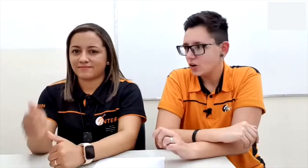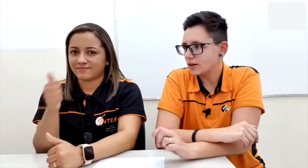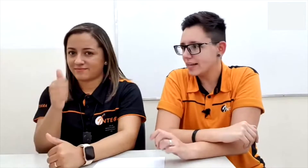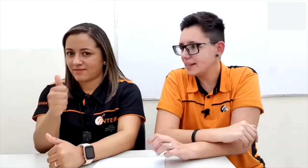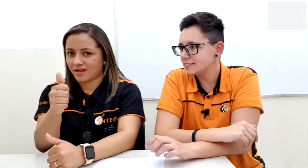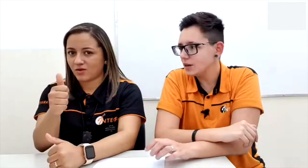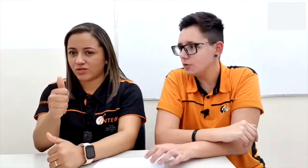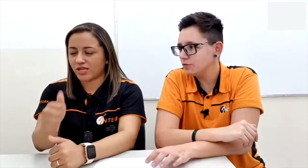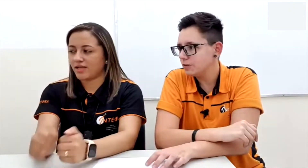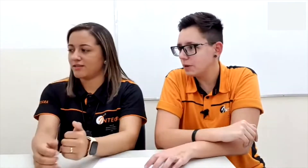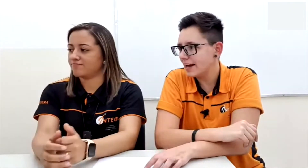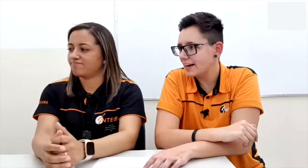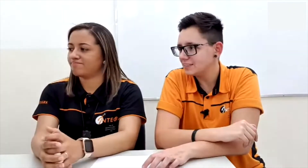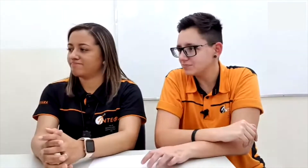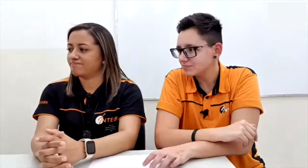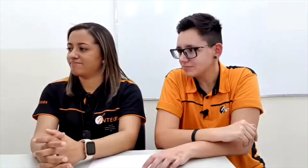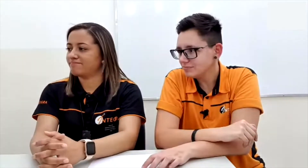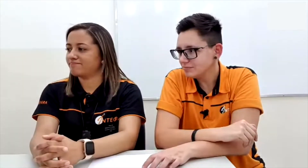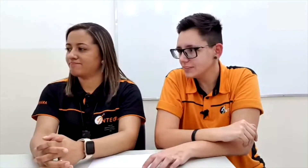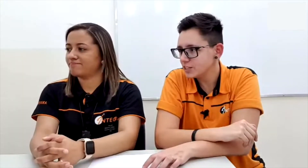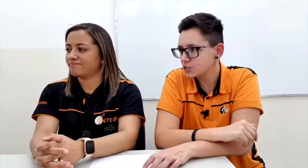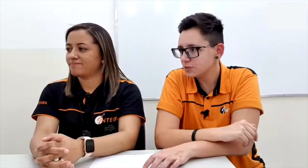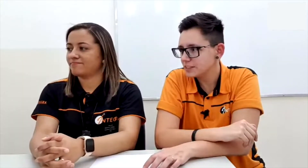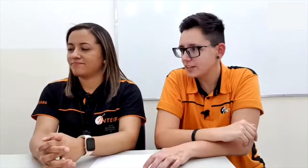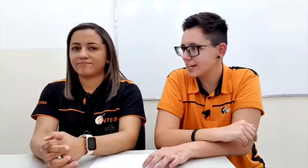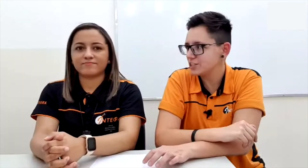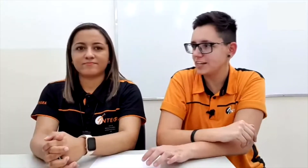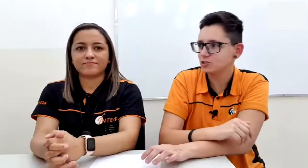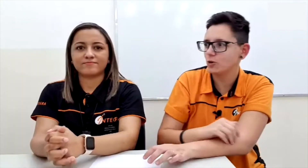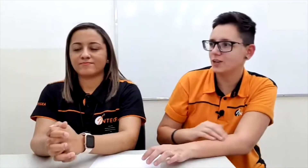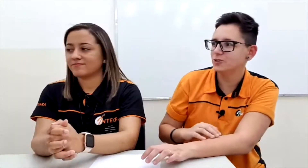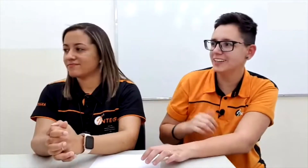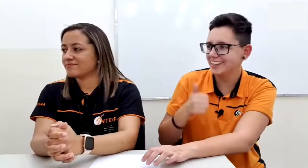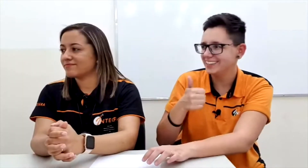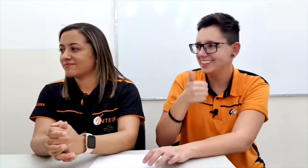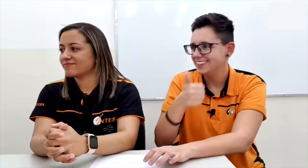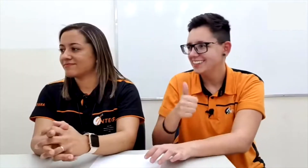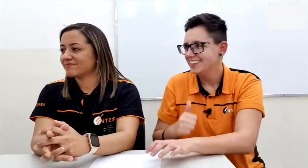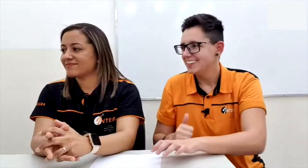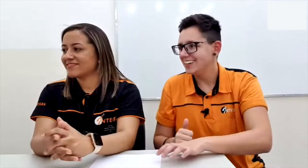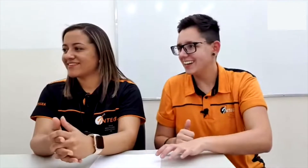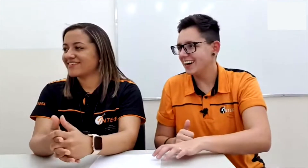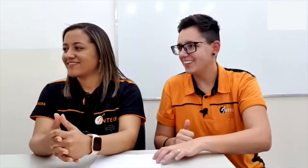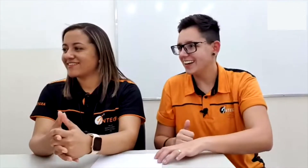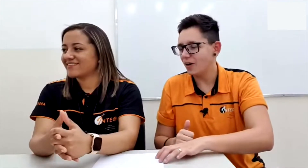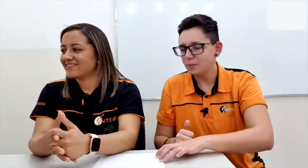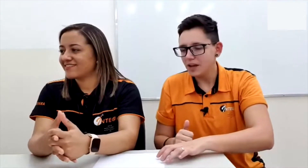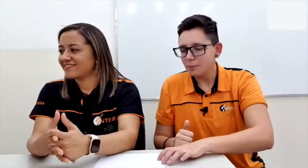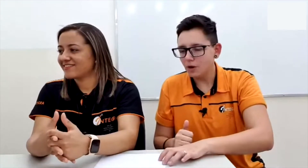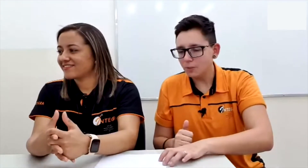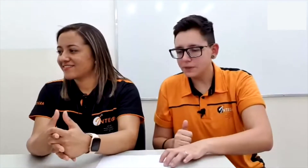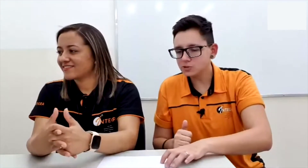Ok? Então, vamos lá. Tem gente mandando aí hashtag sou aluna. Legal, legal. Bom,